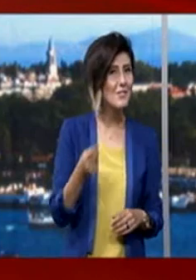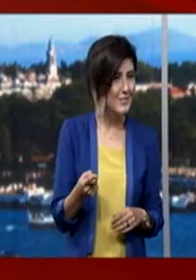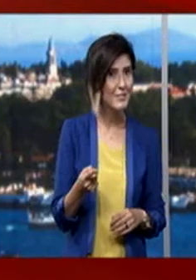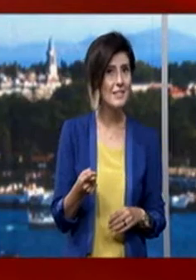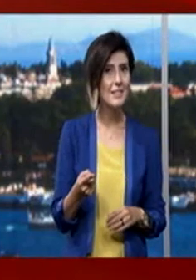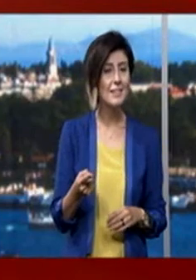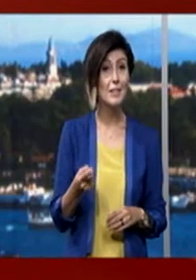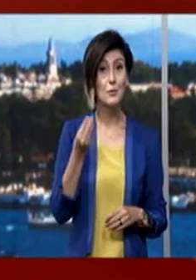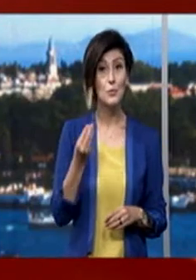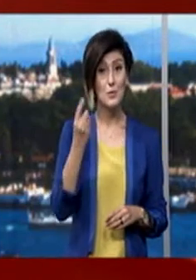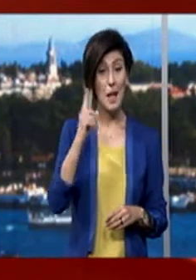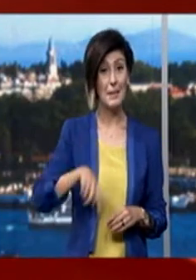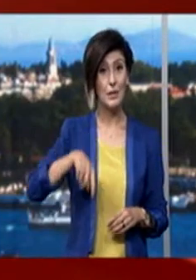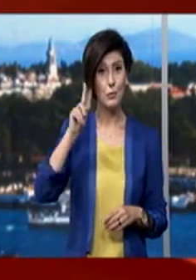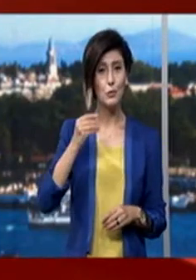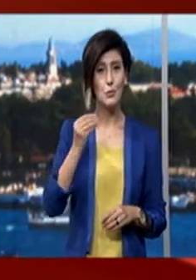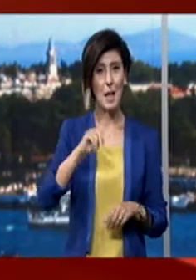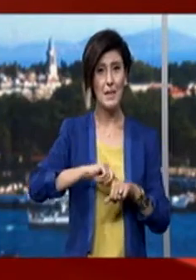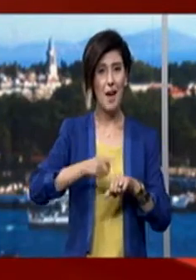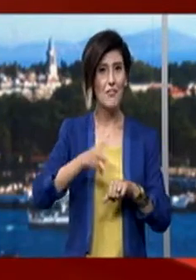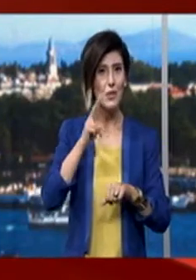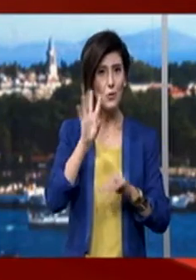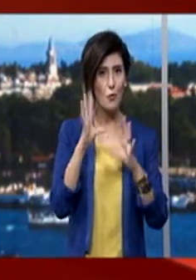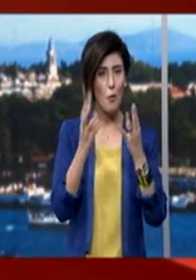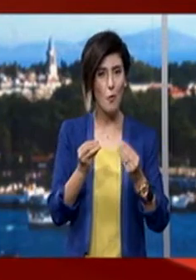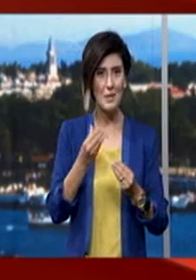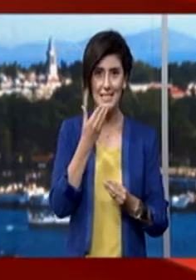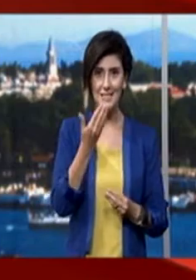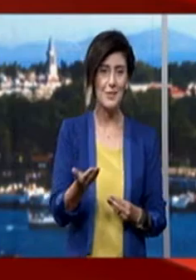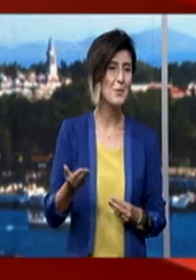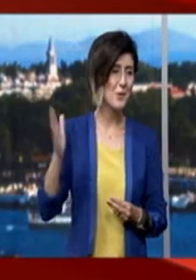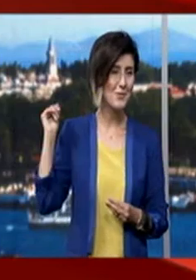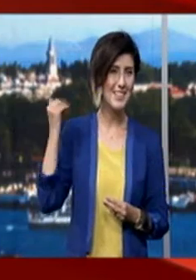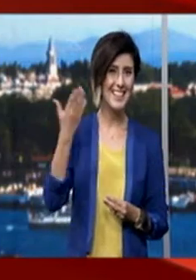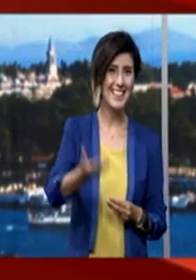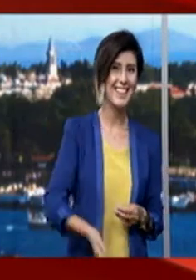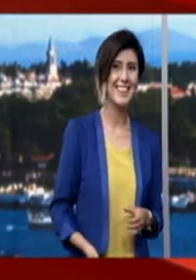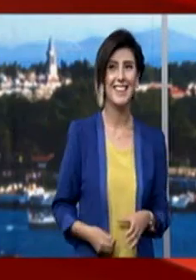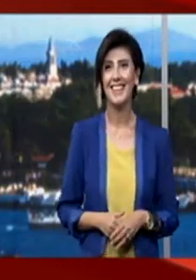sonuna geldik. Güzel bir gün, güzel bir hafta sonu geçirmenizi diliyoruz. Hoşça kalın.